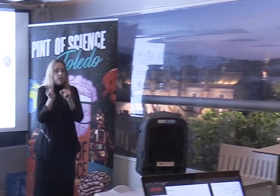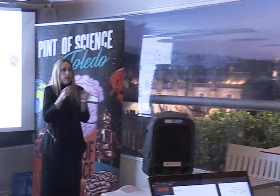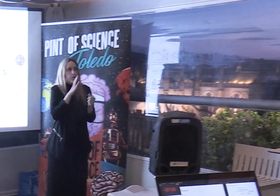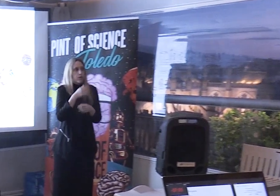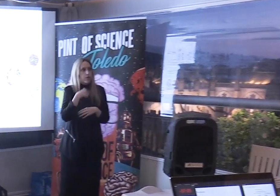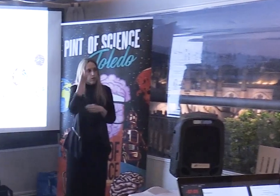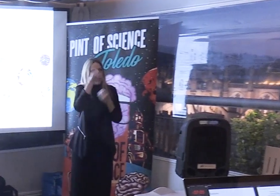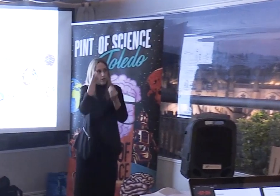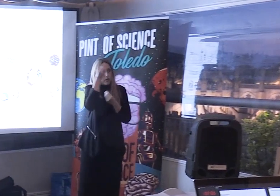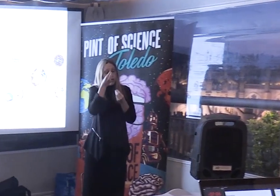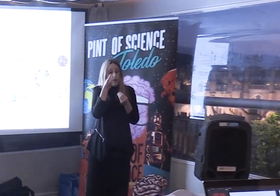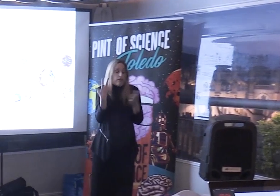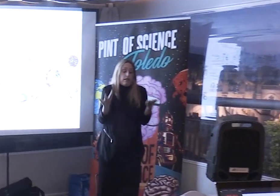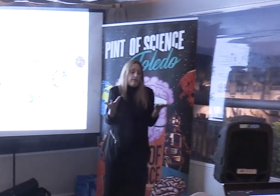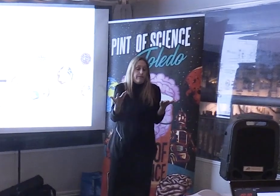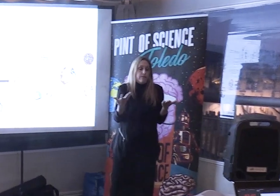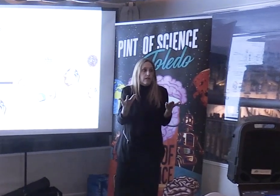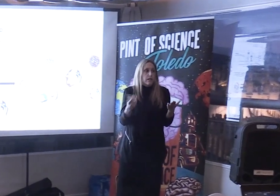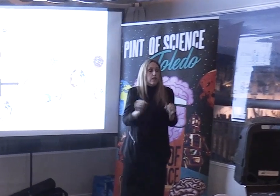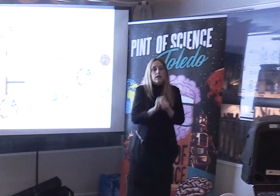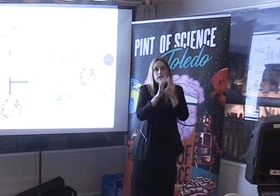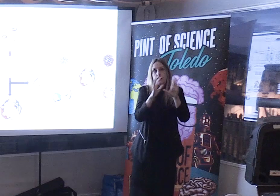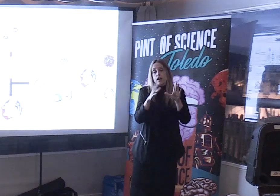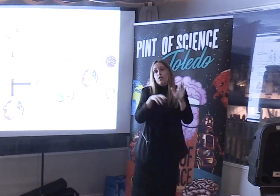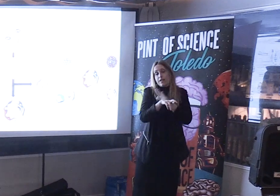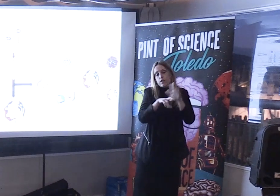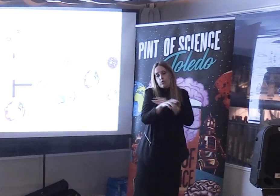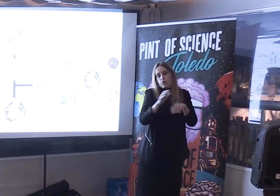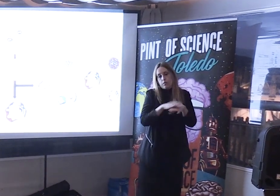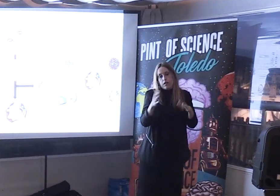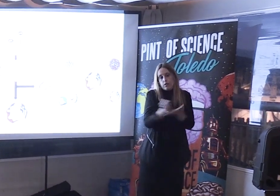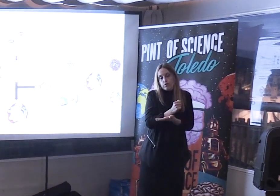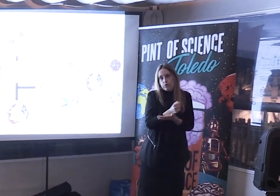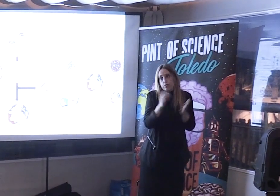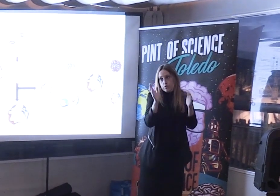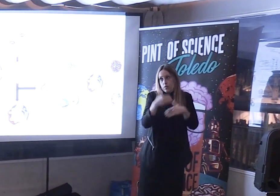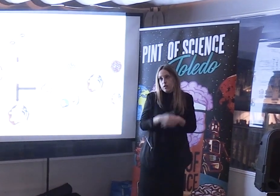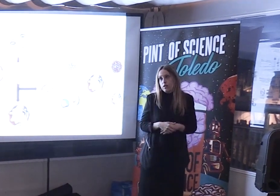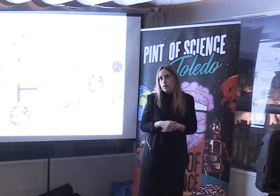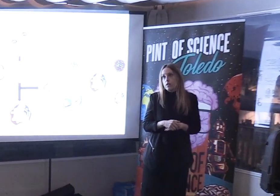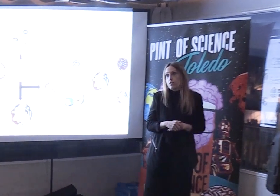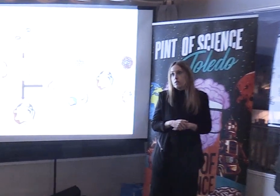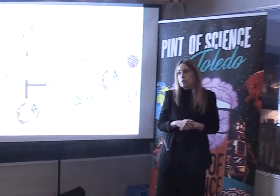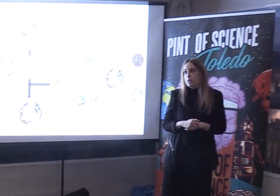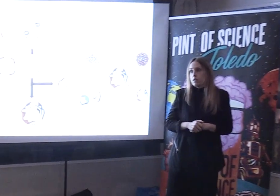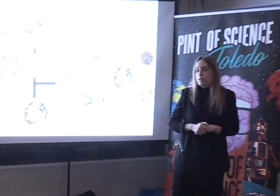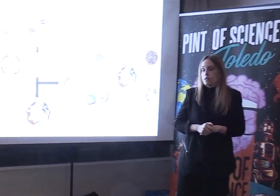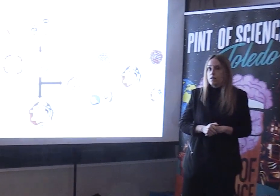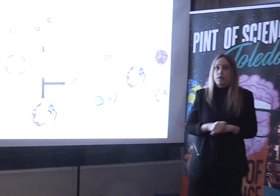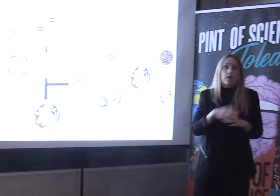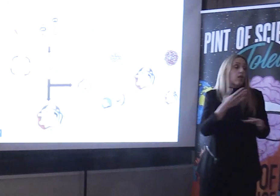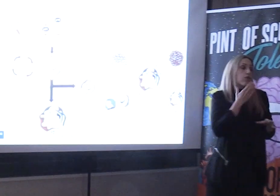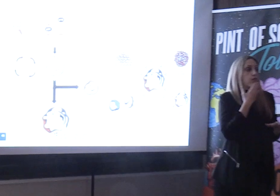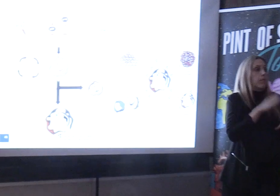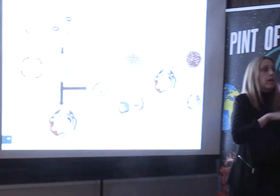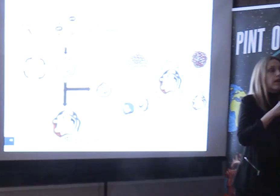será inevitable que no haya recursos suficientes, o sea, no los hay ya como para que encima vivamos 30